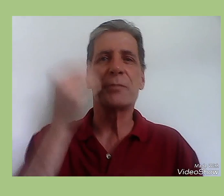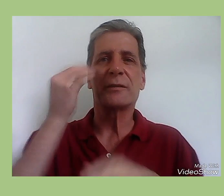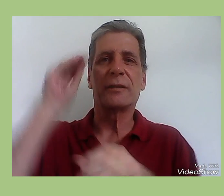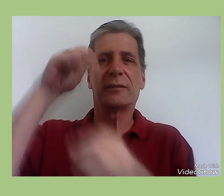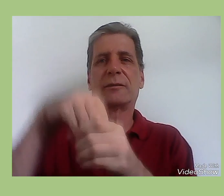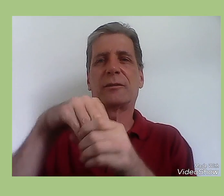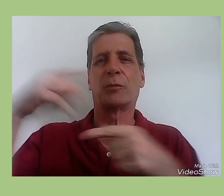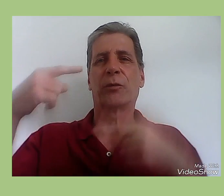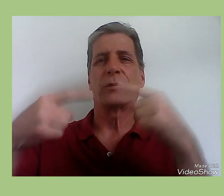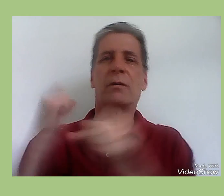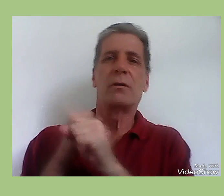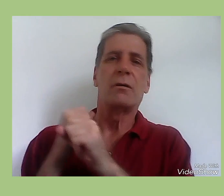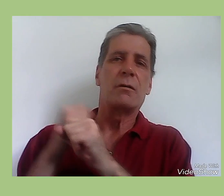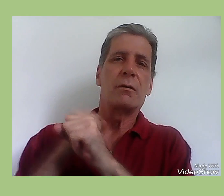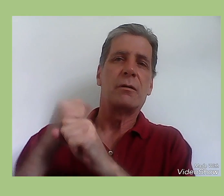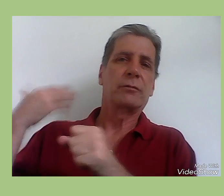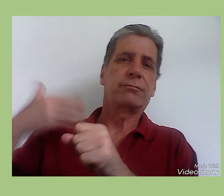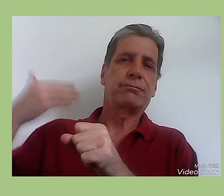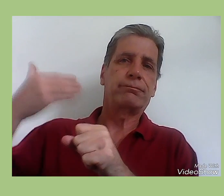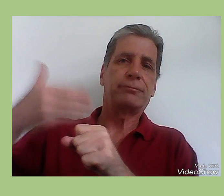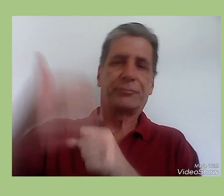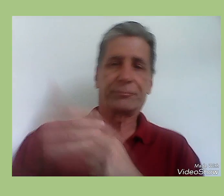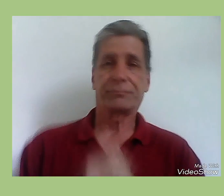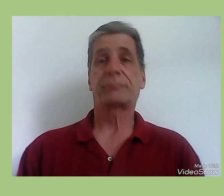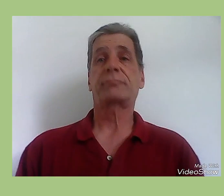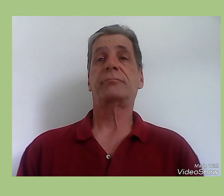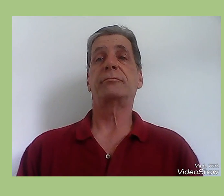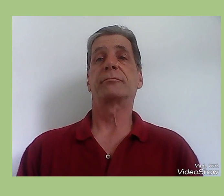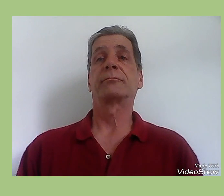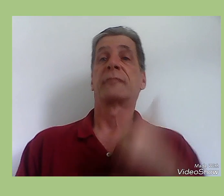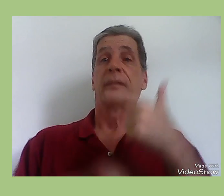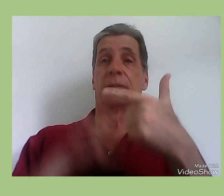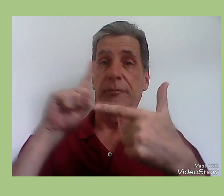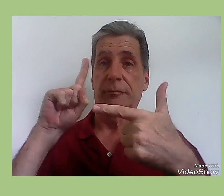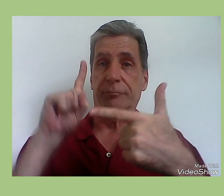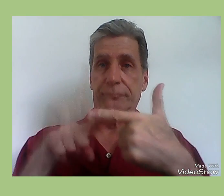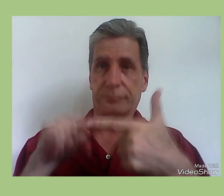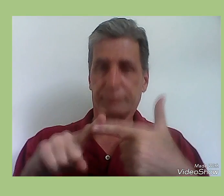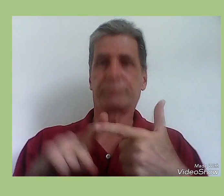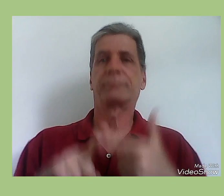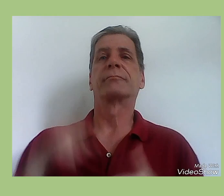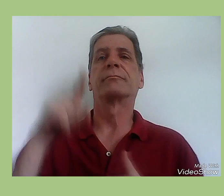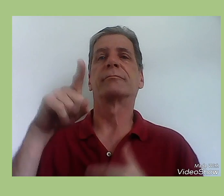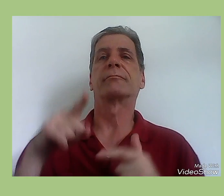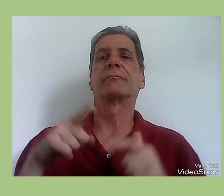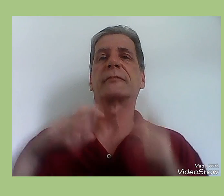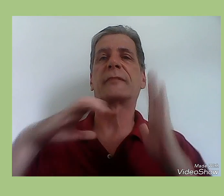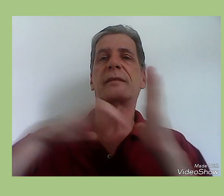causar problemas para deixar o Temer aqui dentro do Congresso? A minha voz pessoal será sempre na serenidade e pelo equilíbrio. O Brasil, através do momento muito difícil, eu acho que só sempre de unir forças